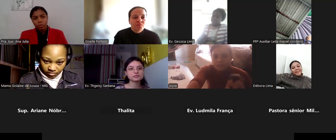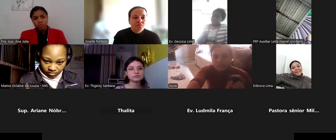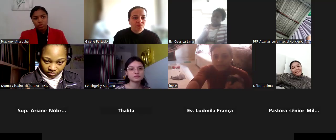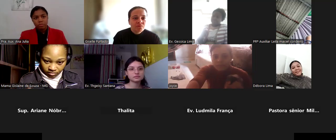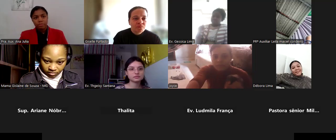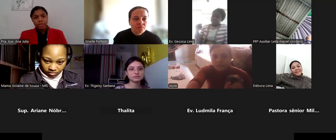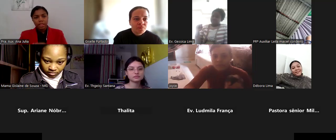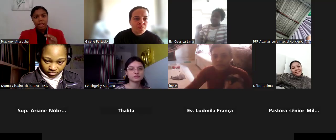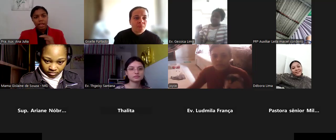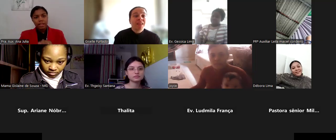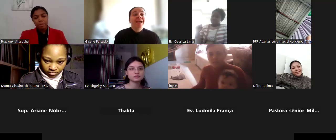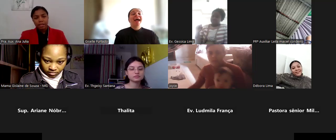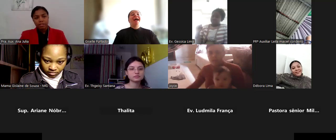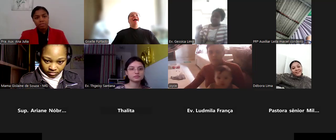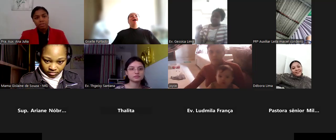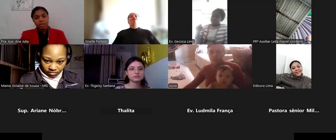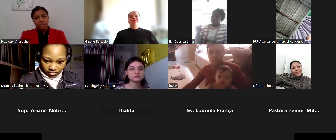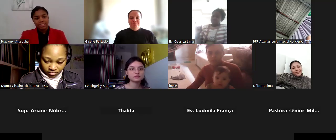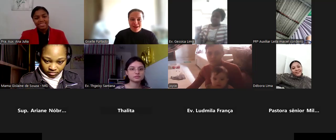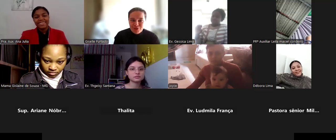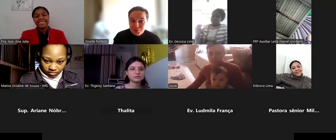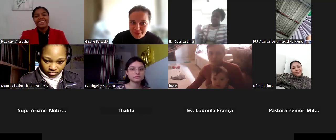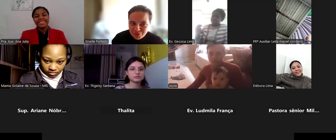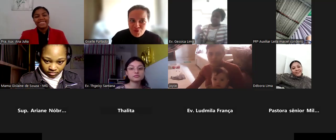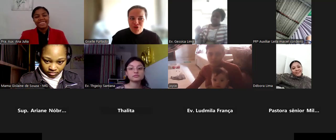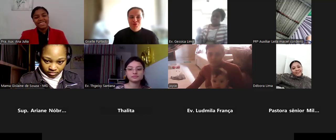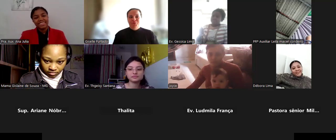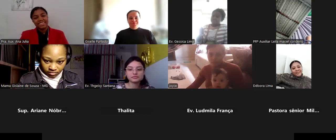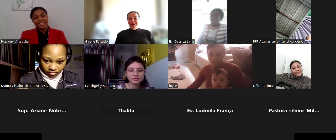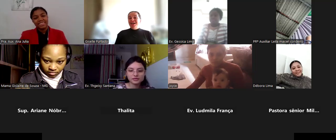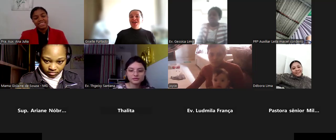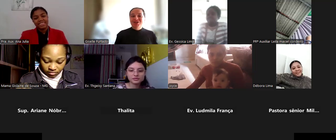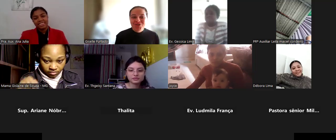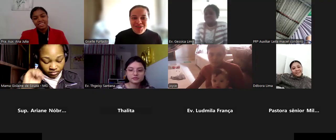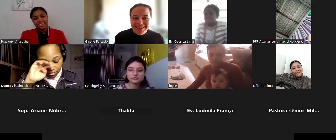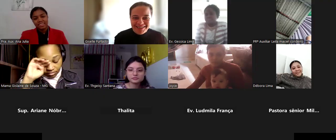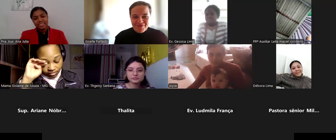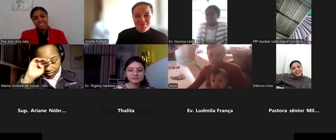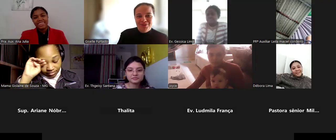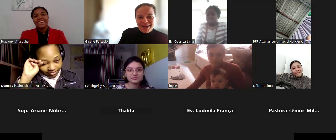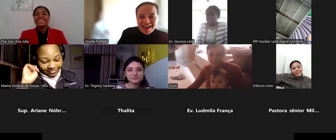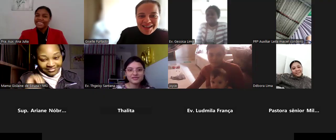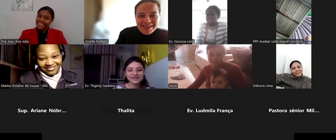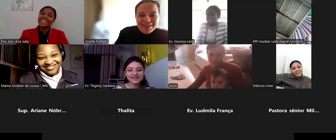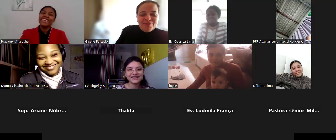composto, que tem aquele espaço. Ah, o espaço é ótimo. Ana Júlia, tá? Vamos lá. Vamos